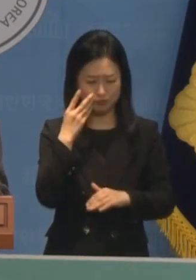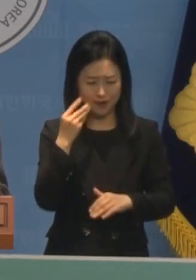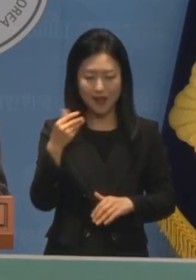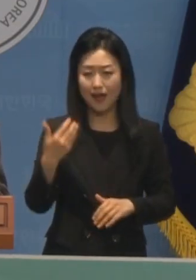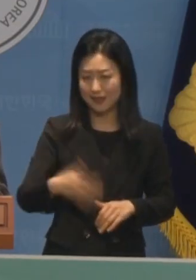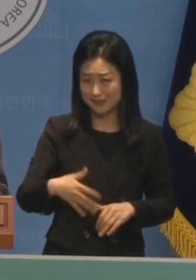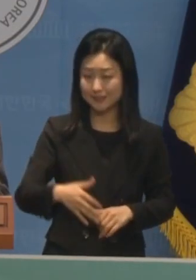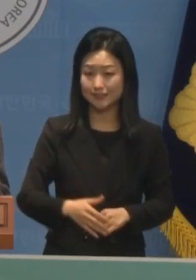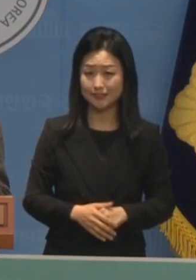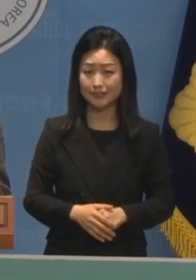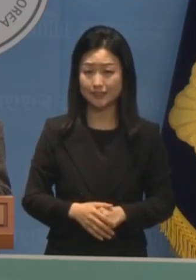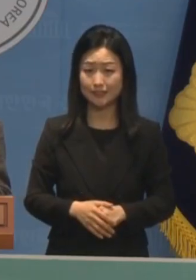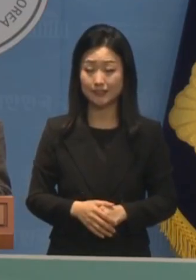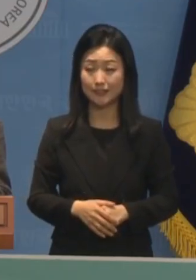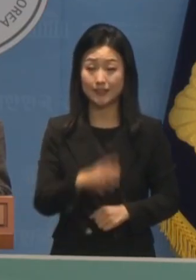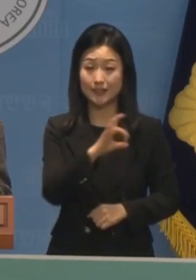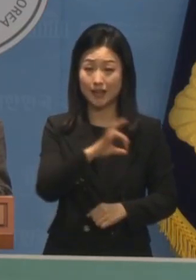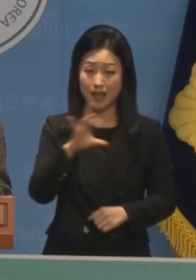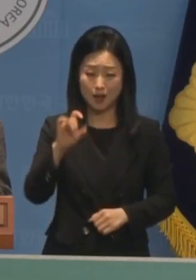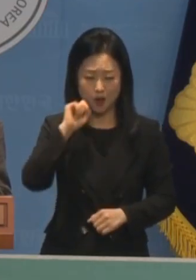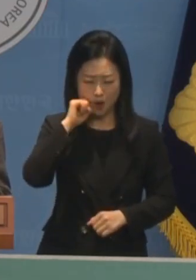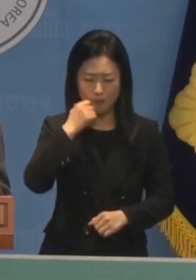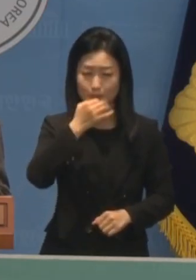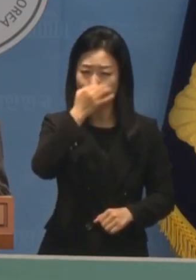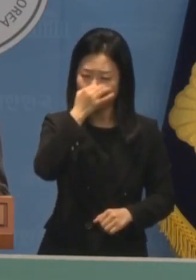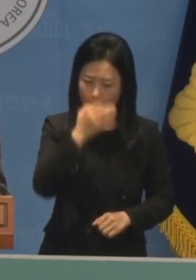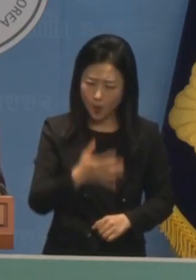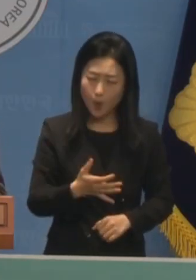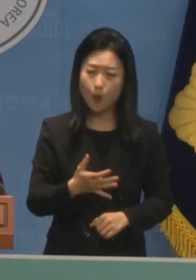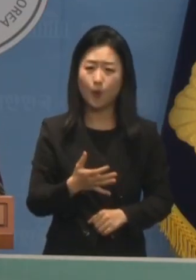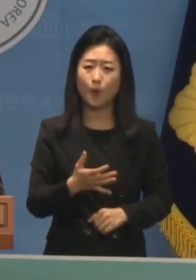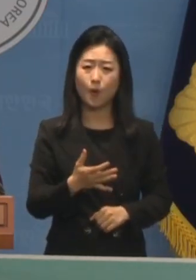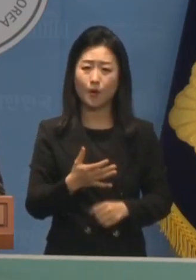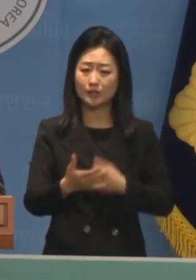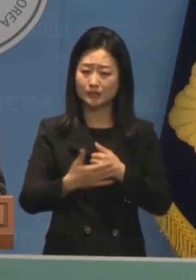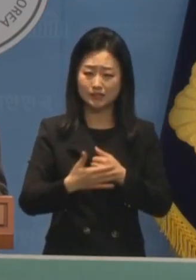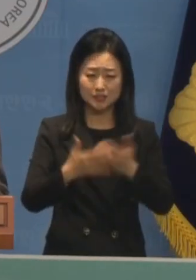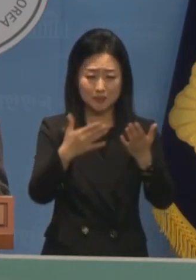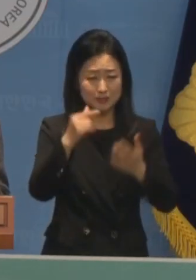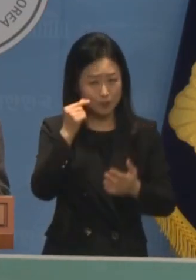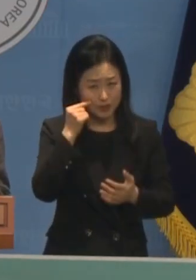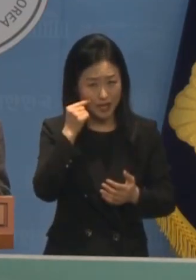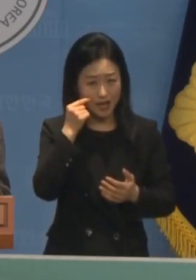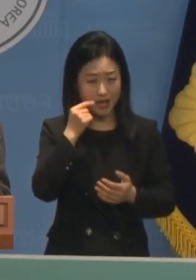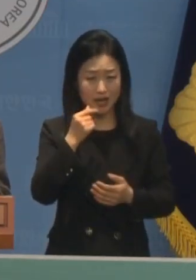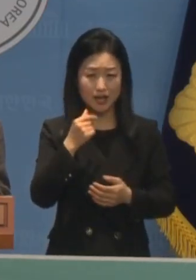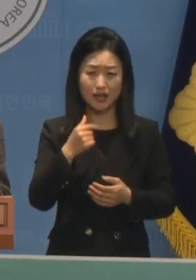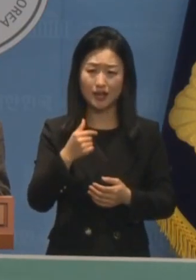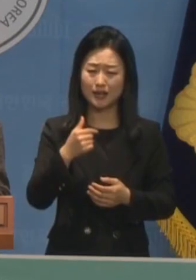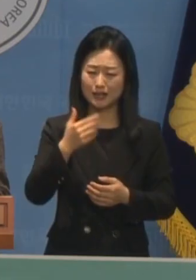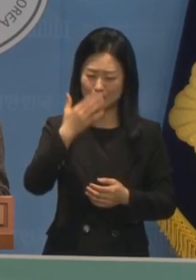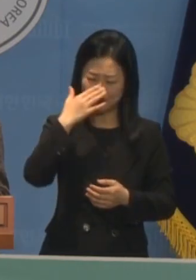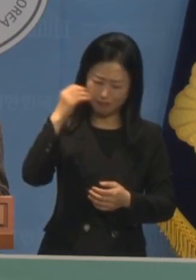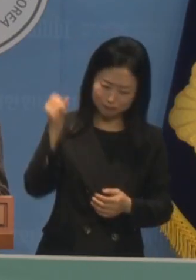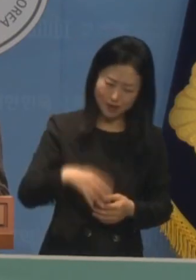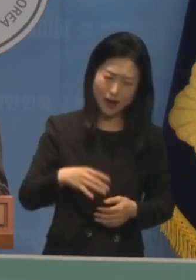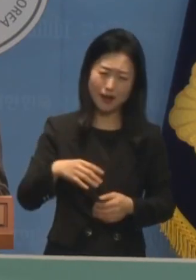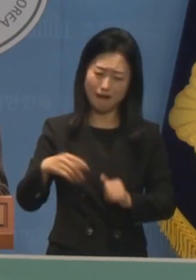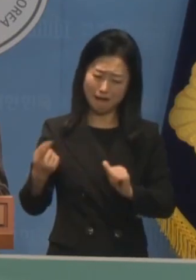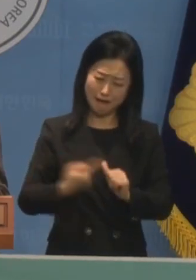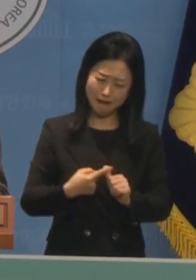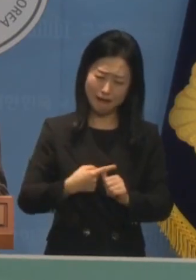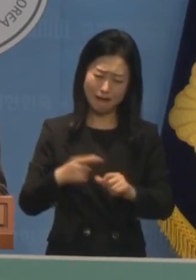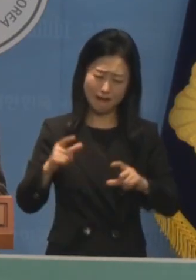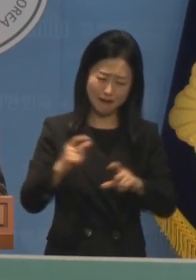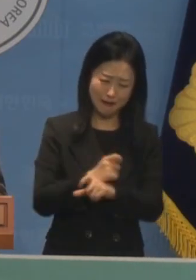않을 것입니다. 때로는 험난하고 환영과 지지만이 아니라 때로는 무관심과 냉소,